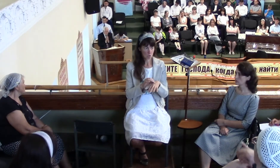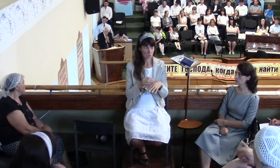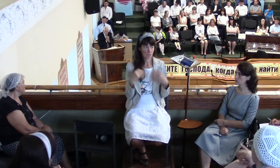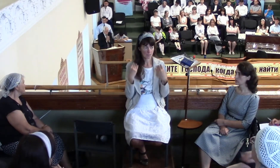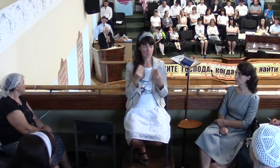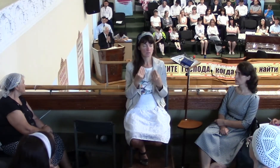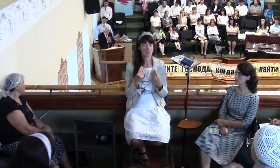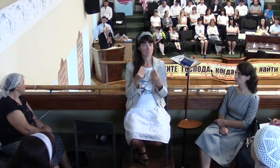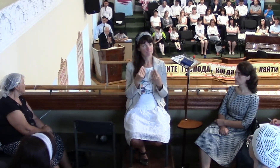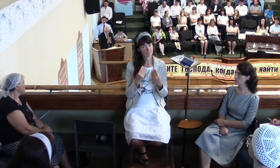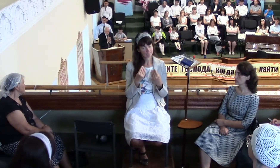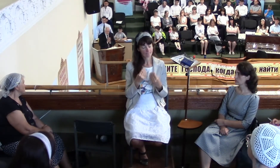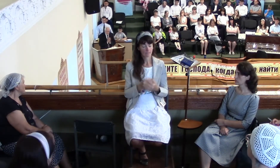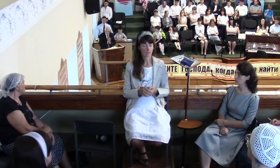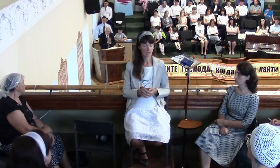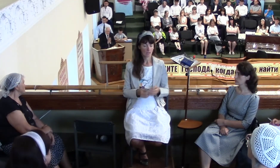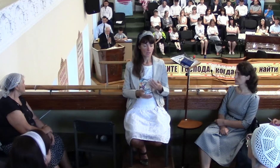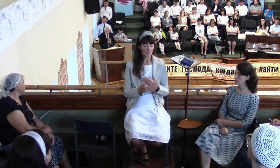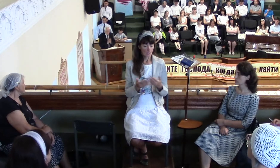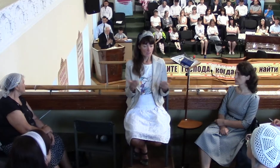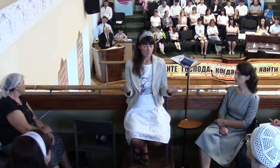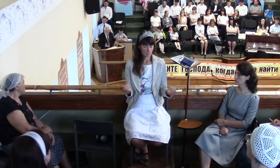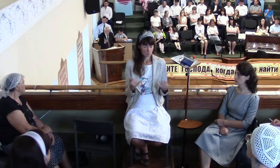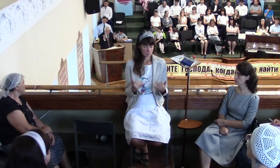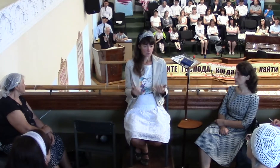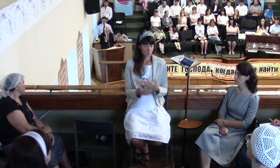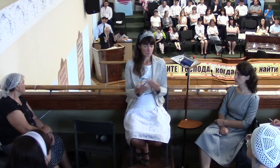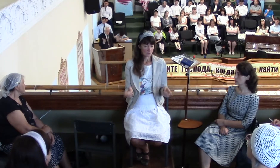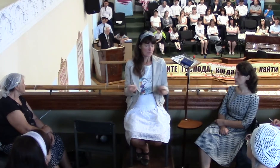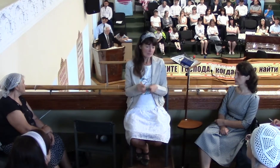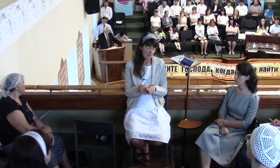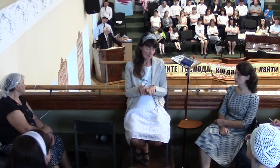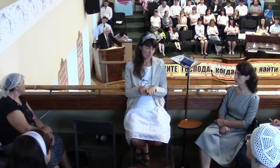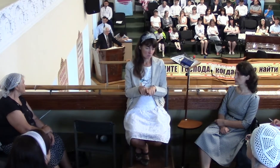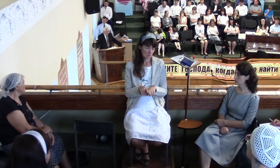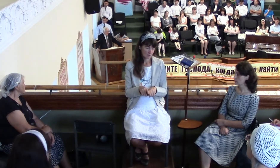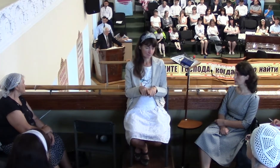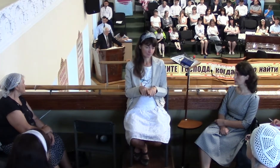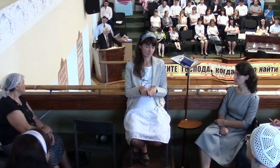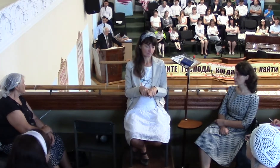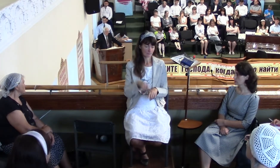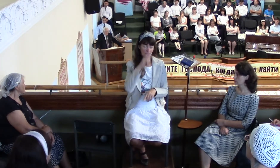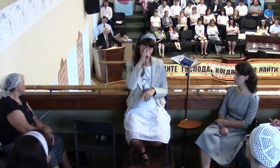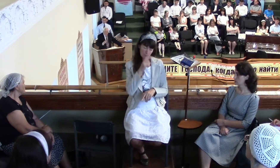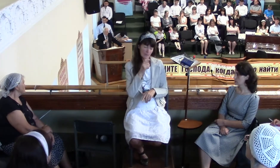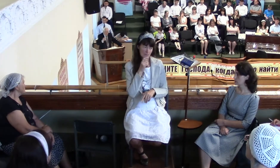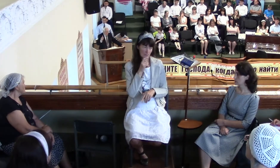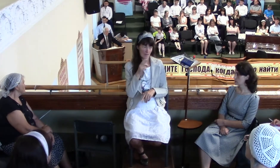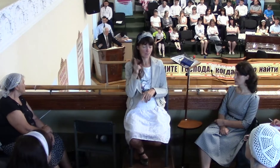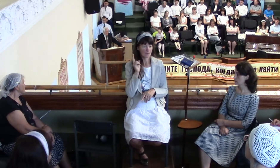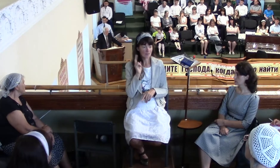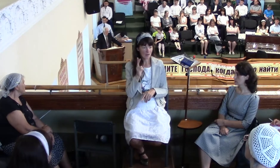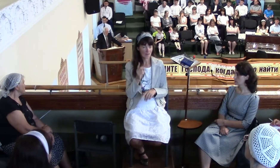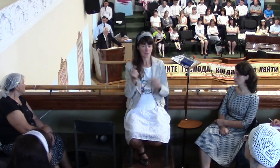Настолько наш разум не всегда понимает, настолько велика жертва Иисуса Христа. Мы бы никогда